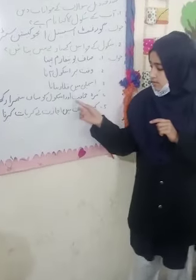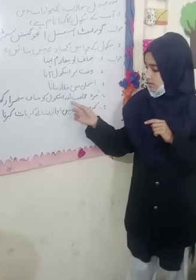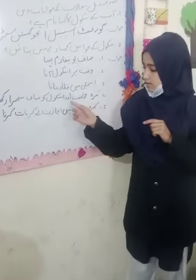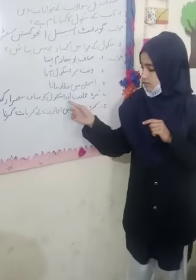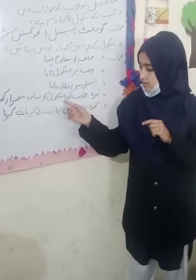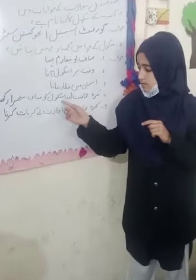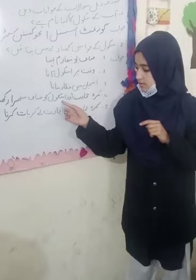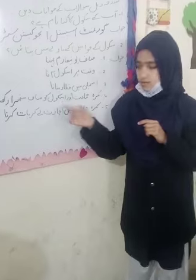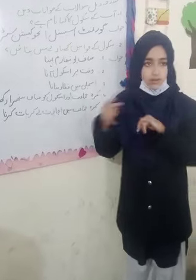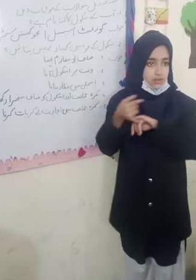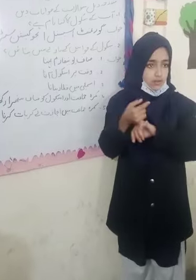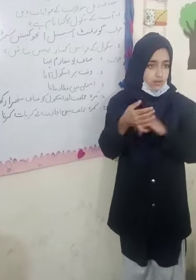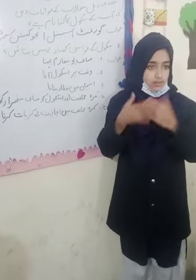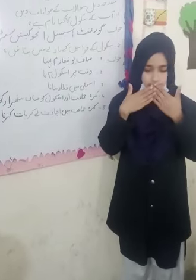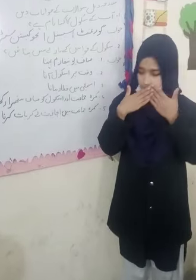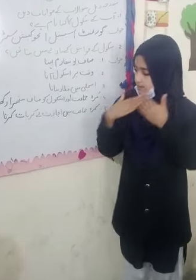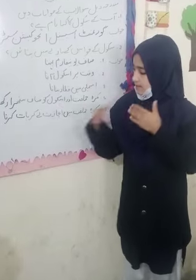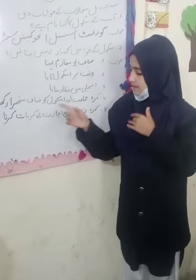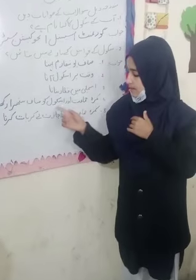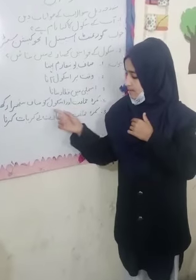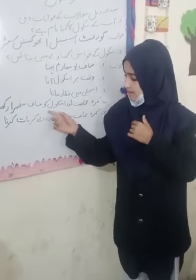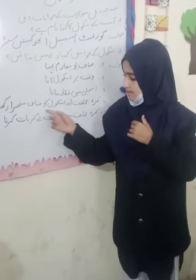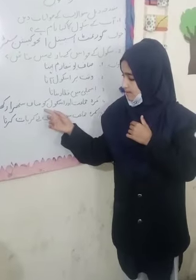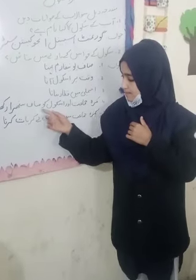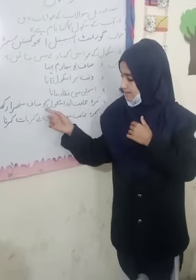और स्कूल को